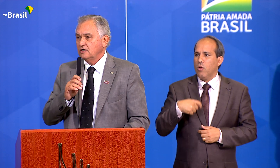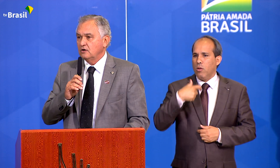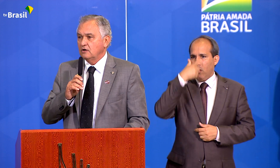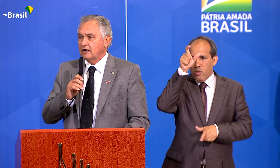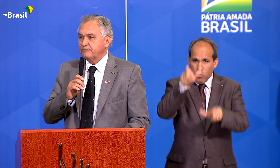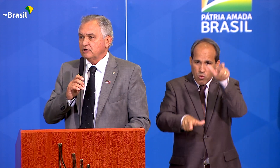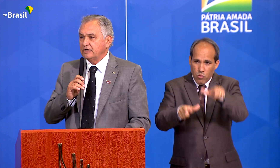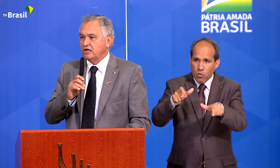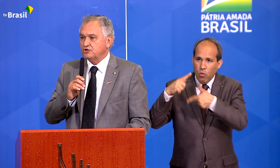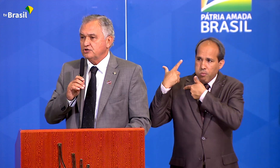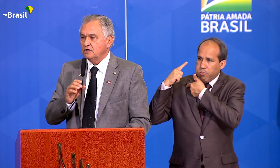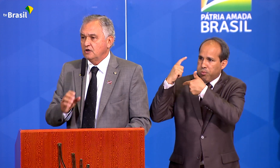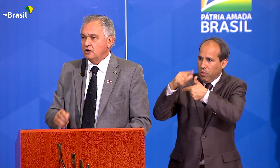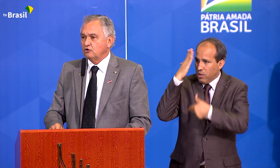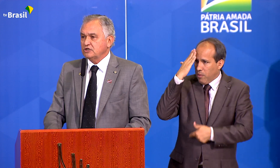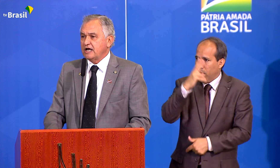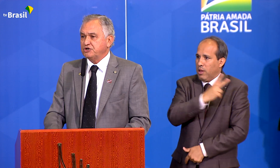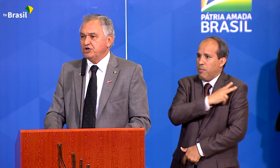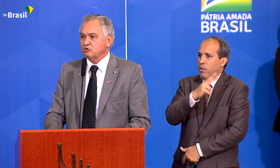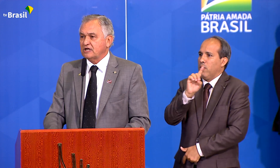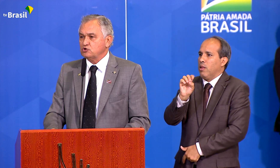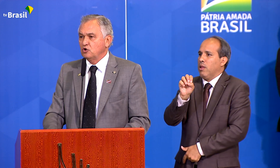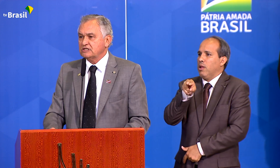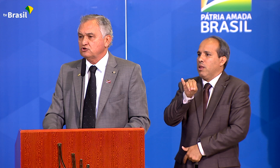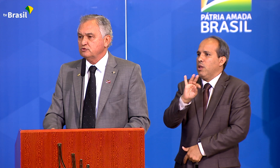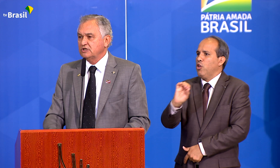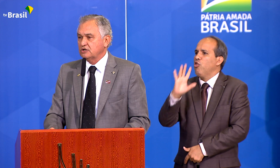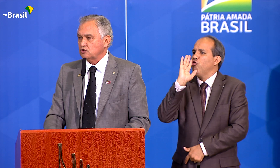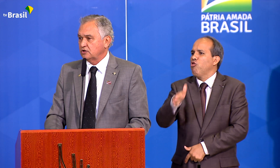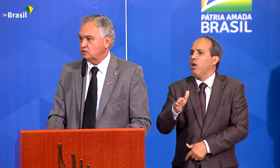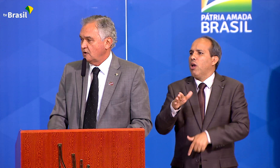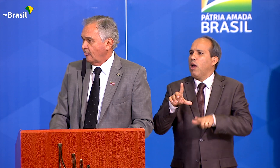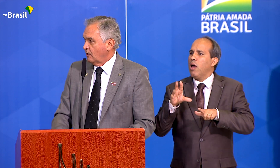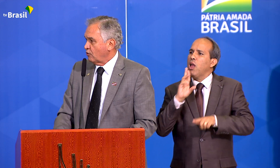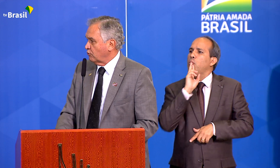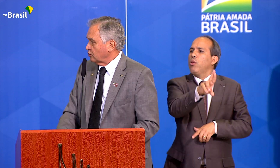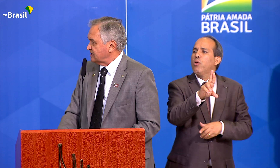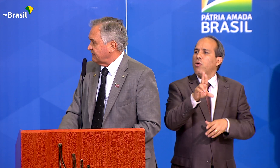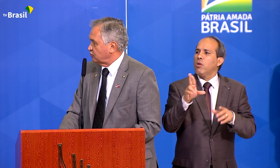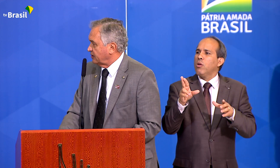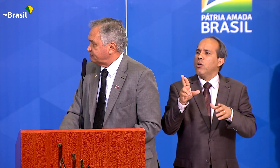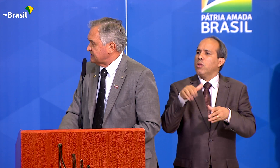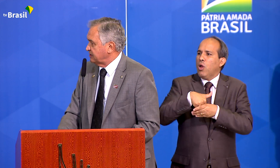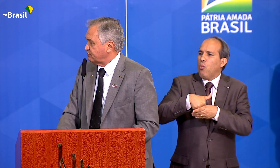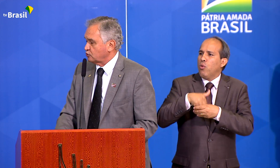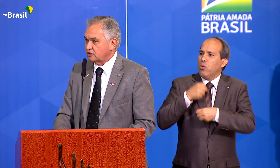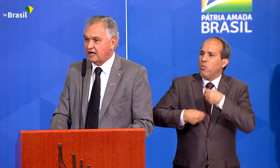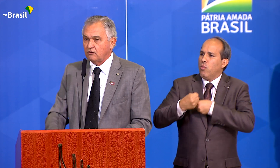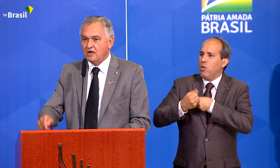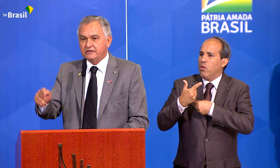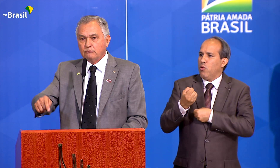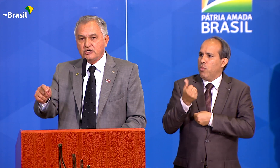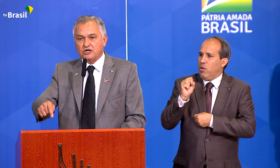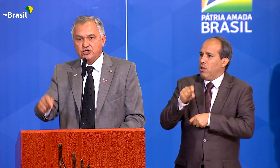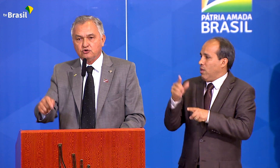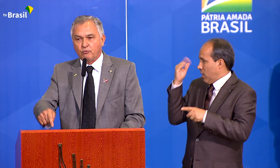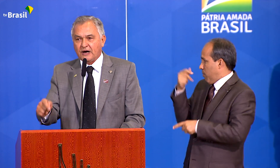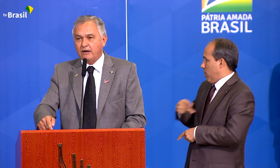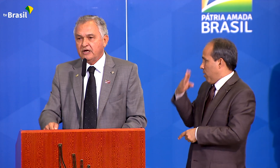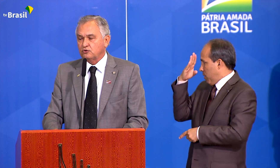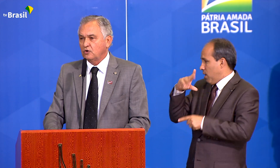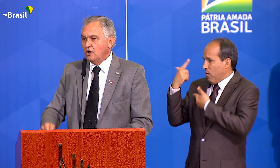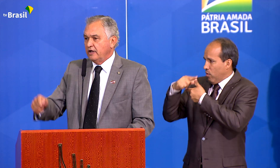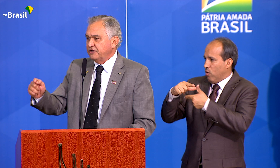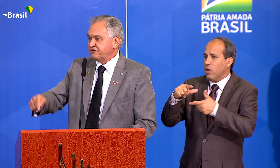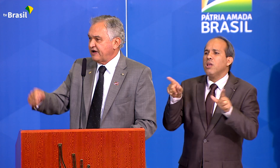conservadores Capitão derrite nós reagimos nas urnas em 2018 como conservadores Presidente bolsonaro temos